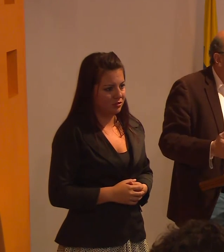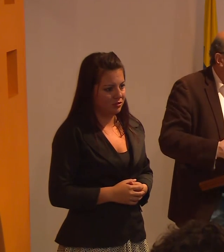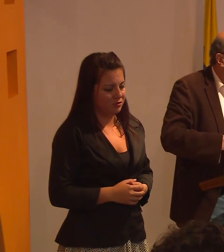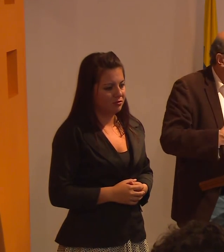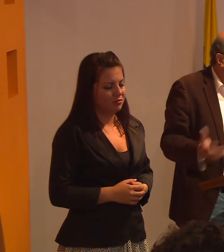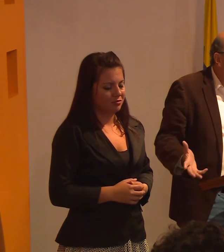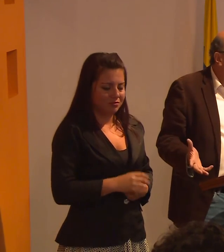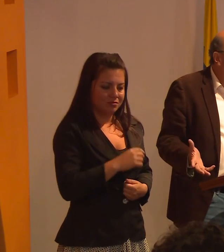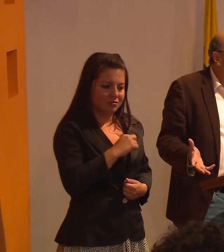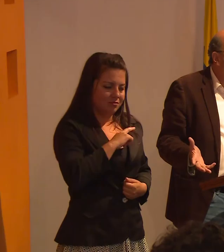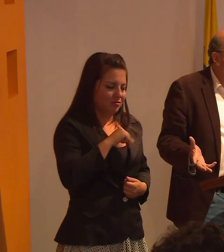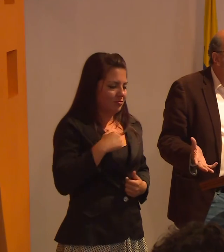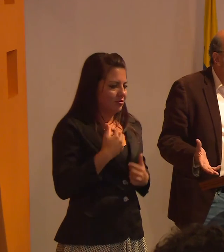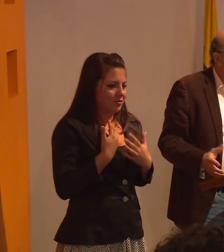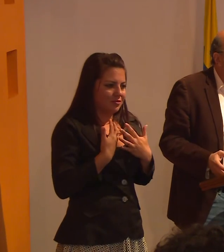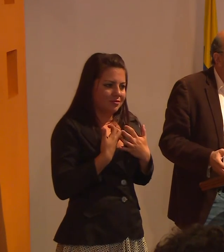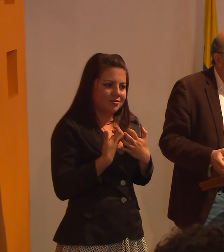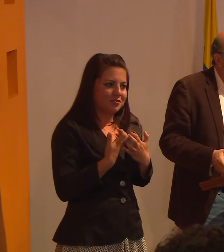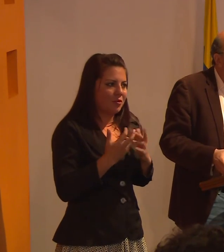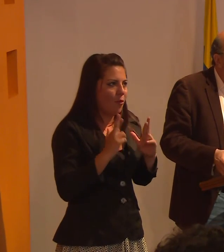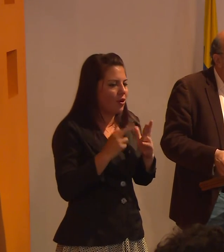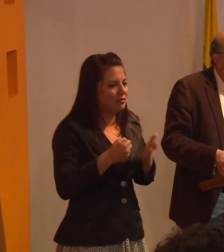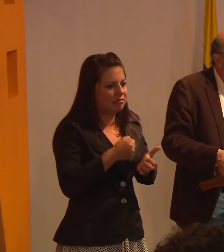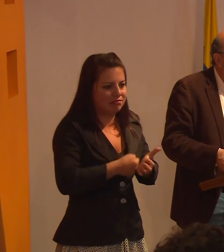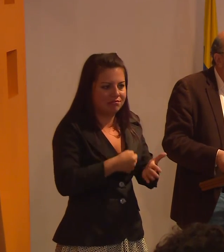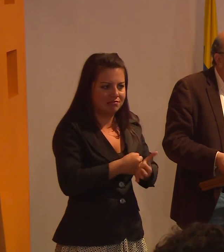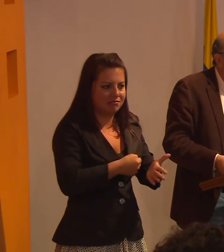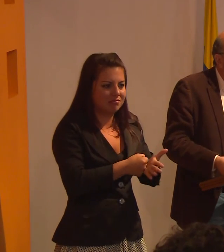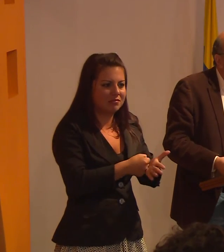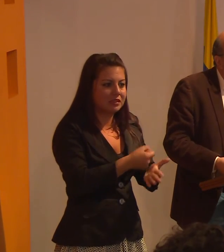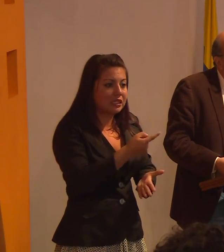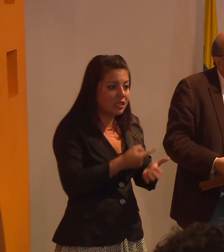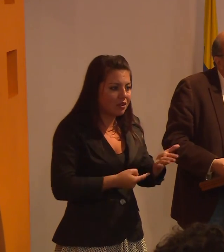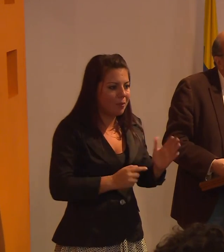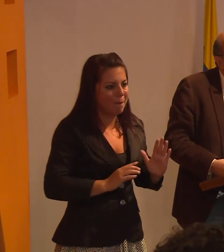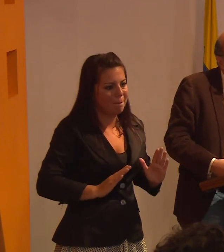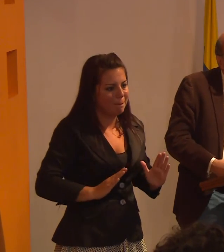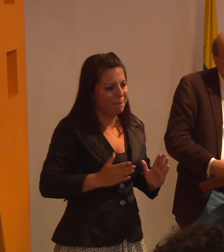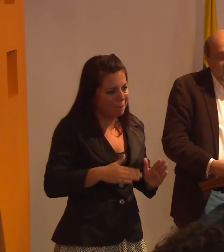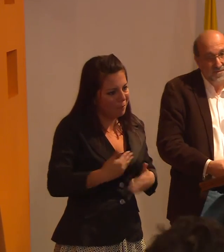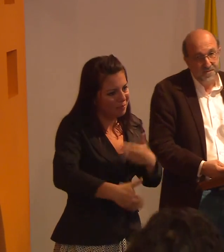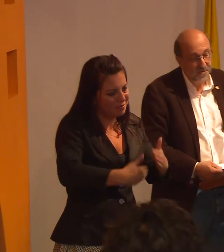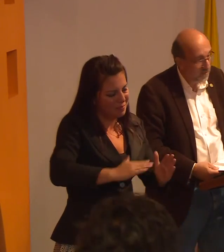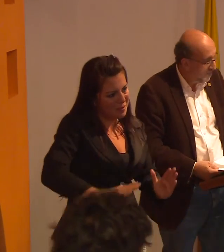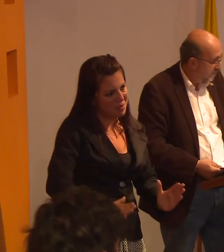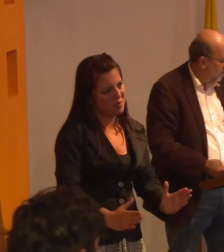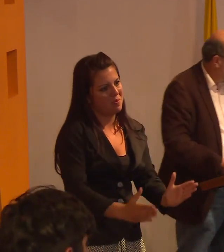nuestro deseo, en la medida de las posibilidades, mejorarla cada vez más.